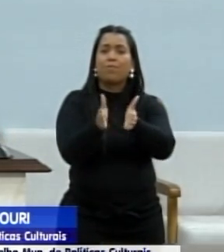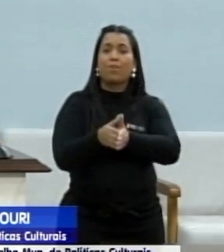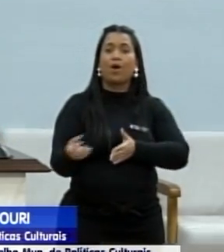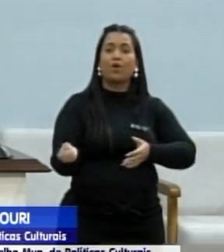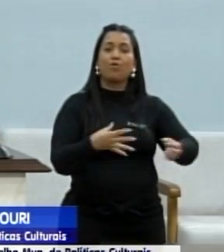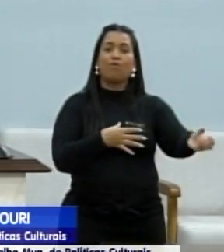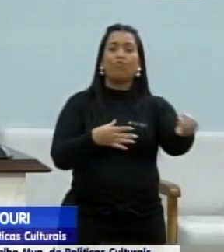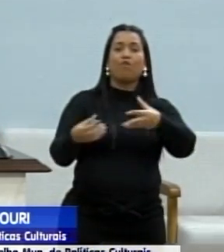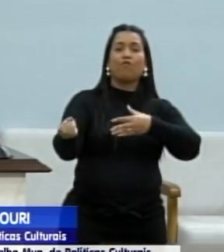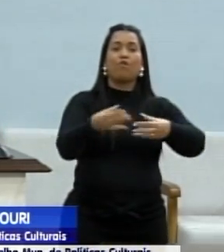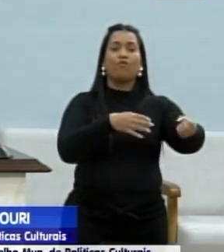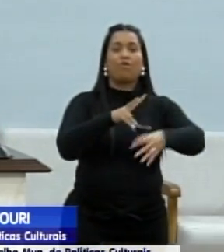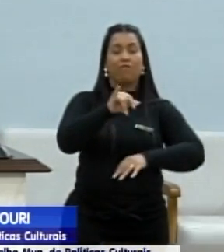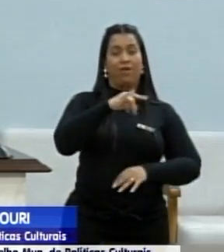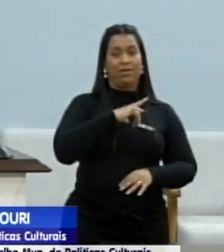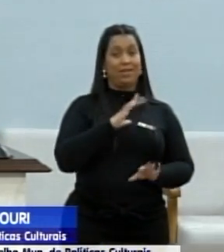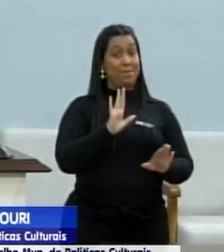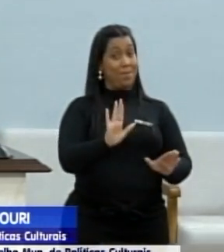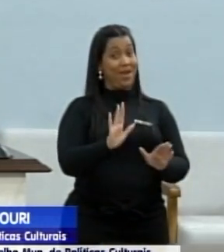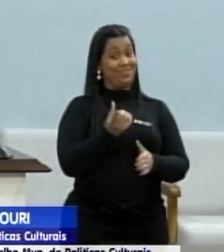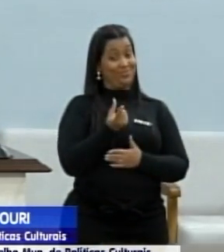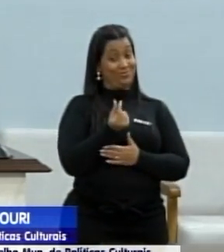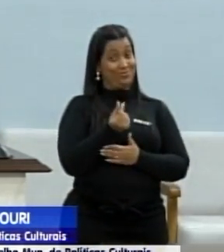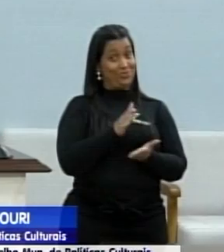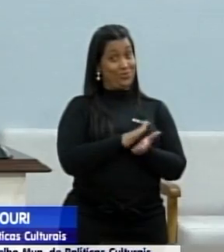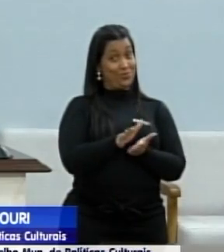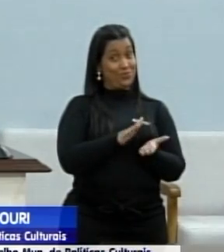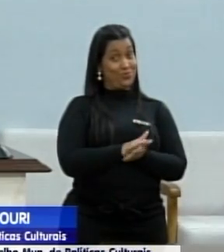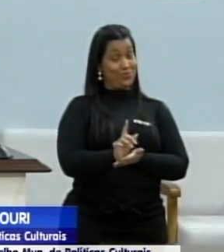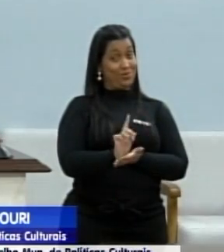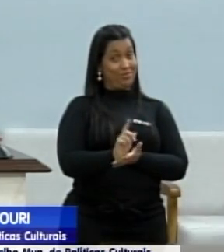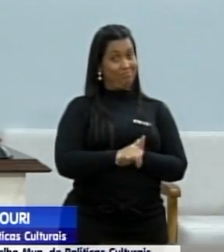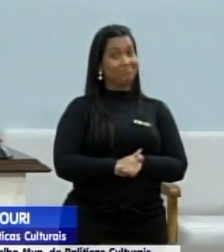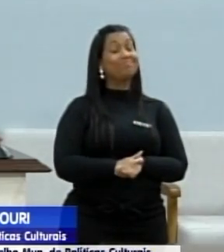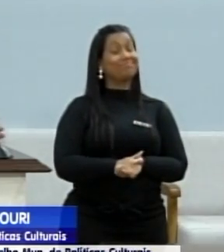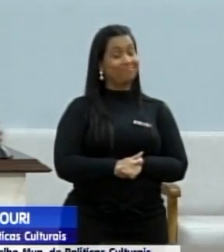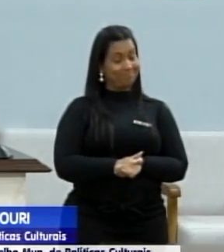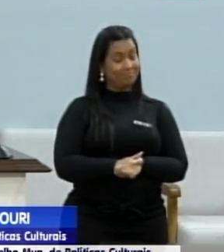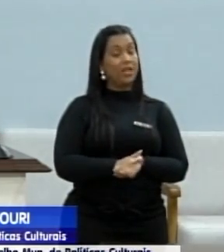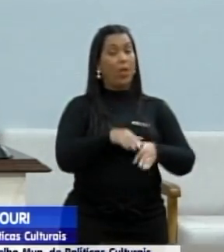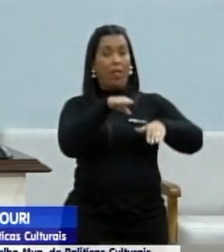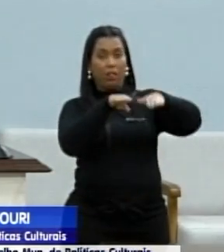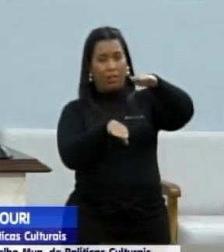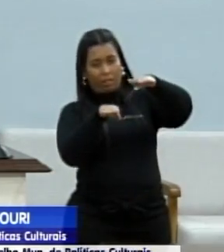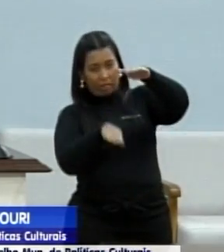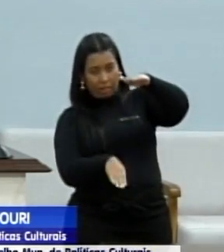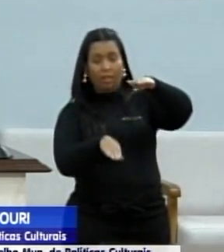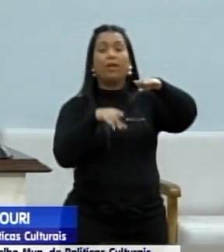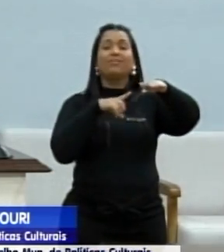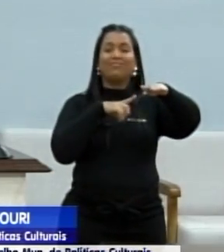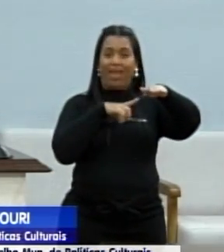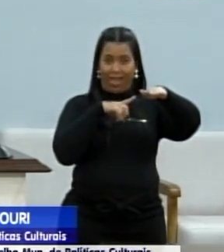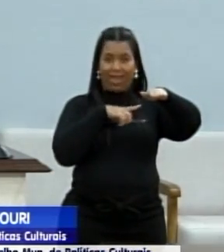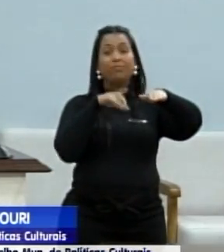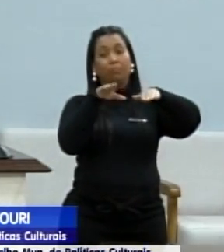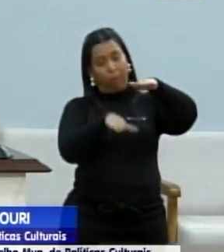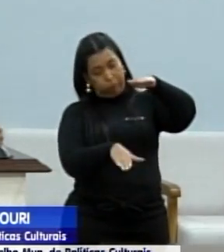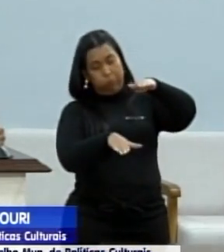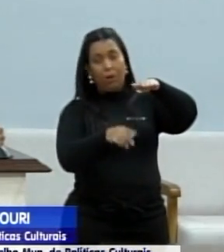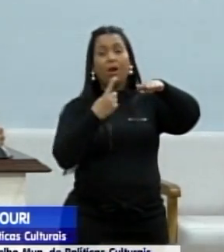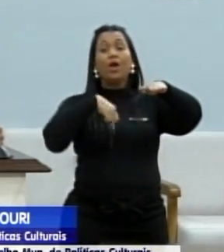cidade cresce, mas o orçamento da cultura não. Então existe um desequilíbrio, existe uma defasagem que a